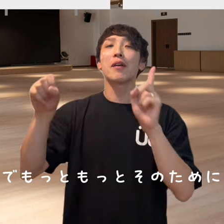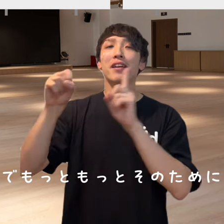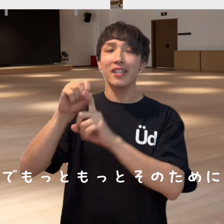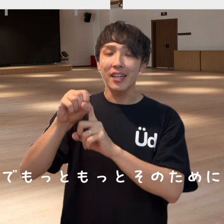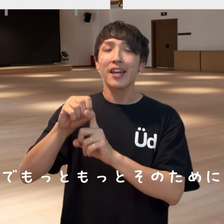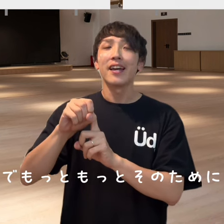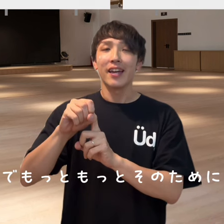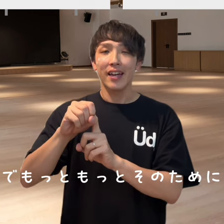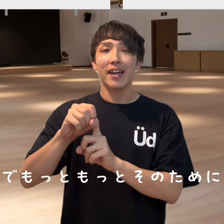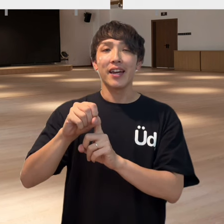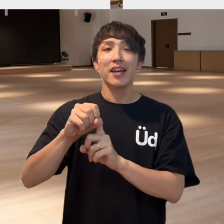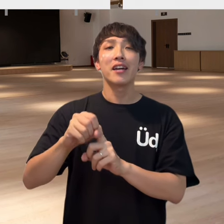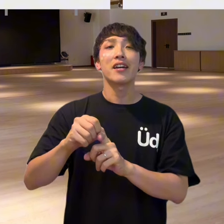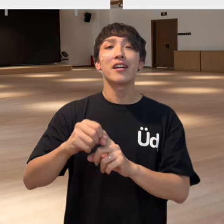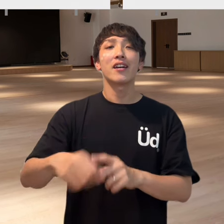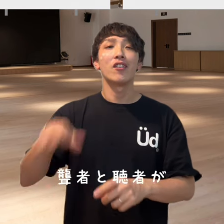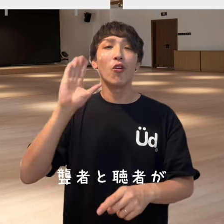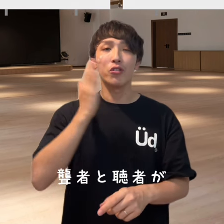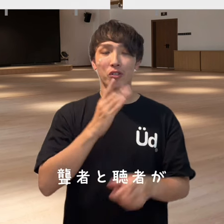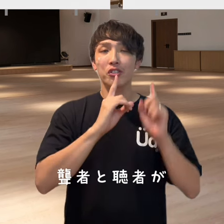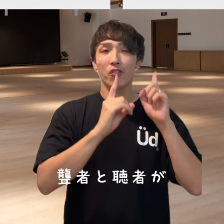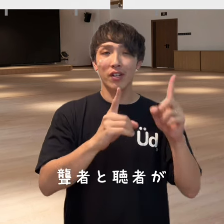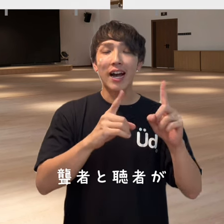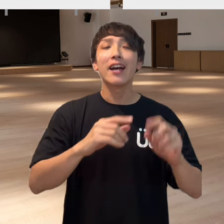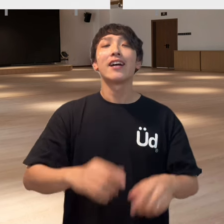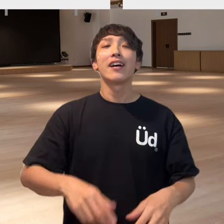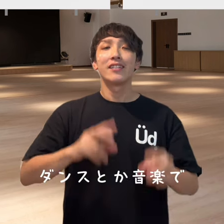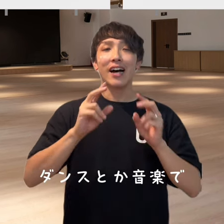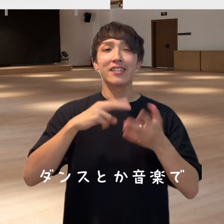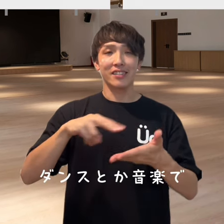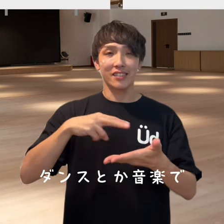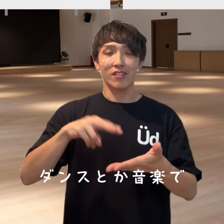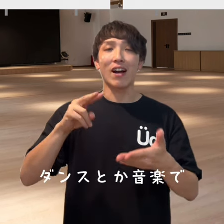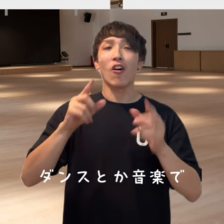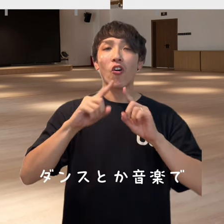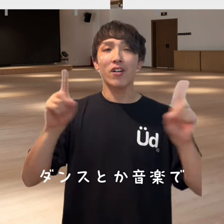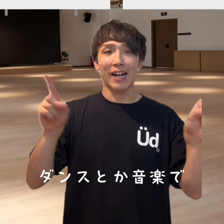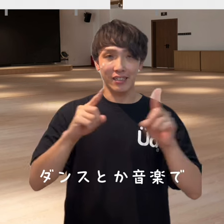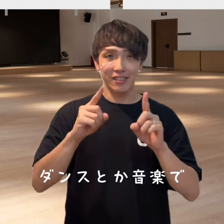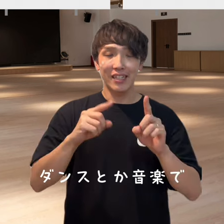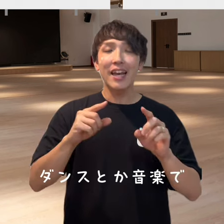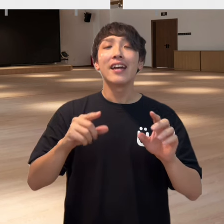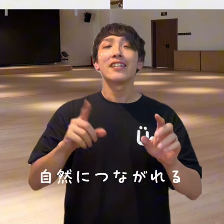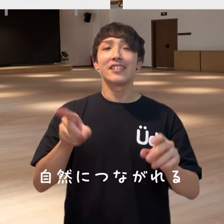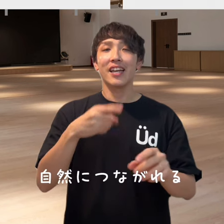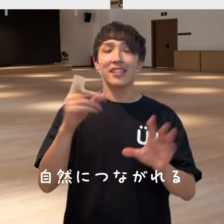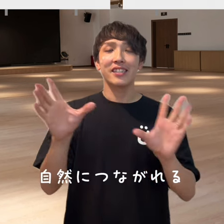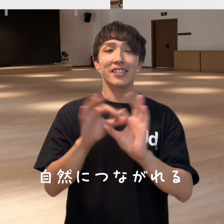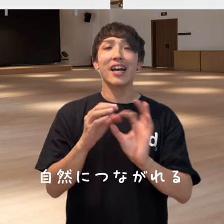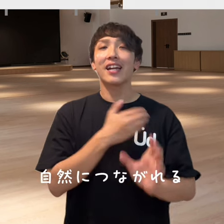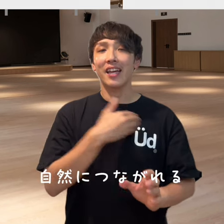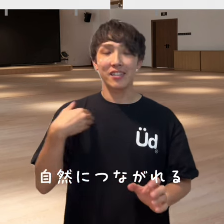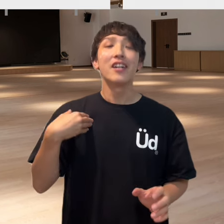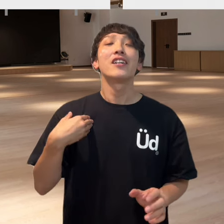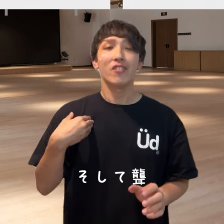にローと超がダンスとか音楽で自然につながれる、そし